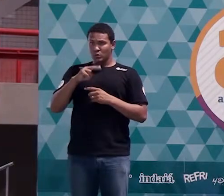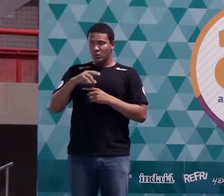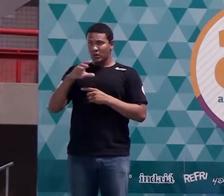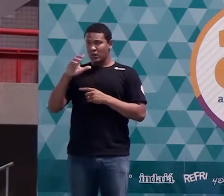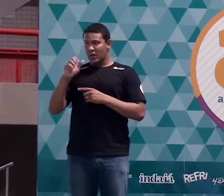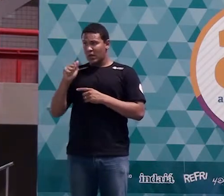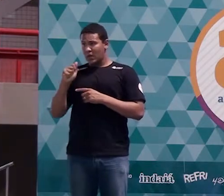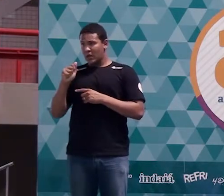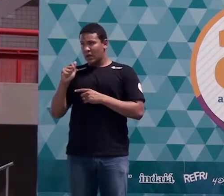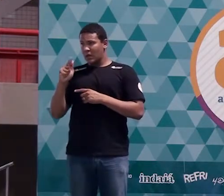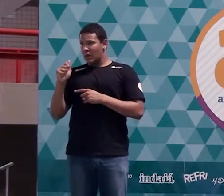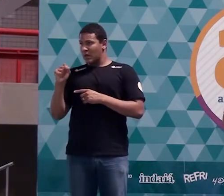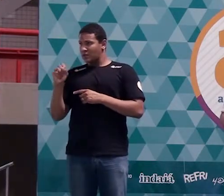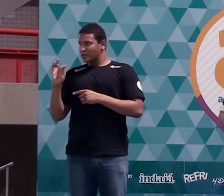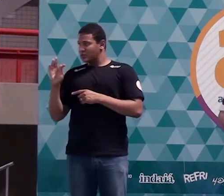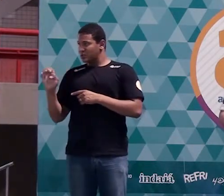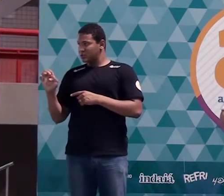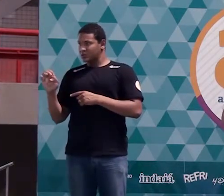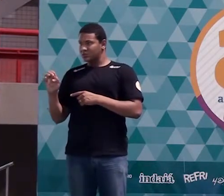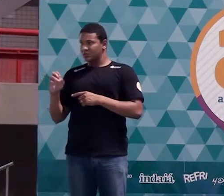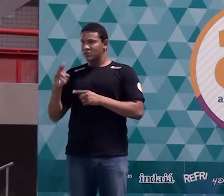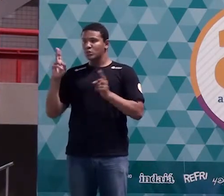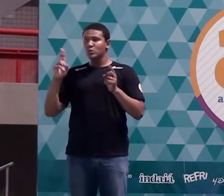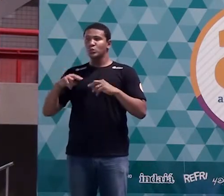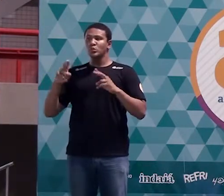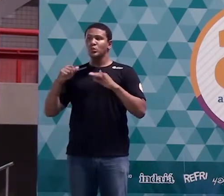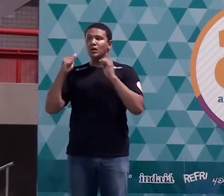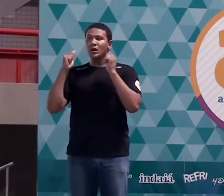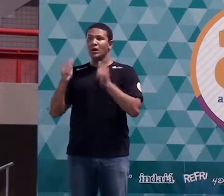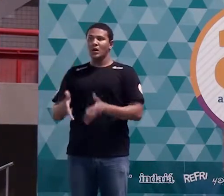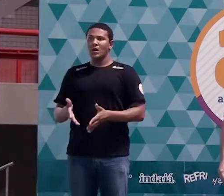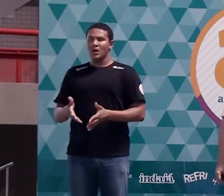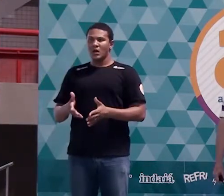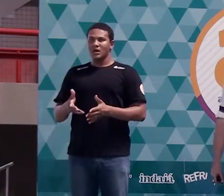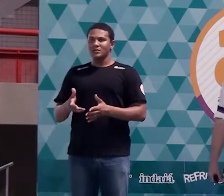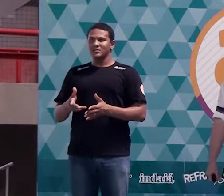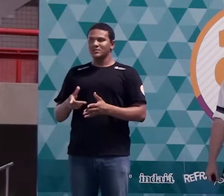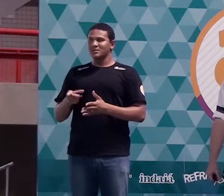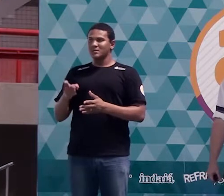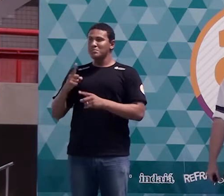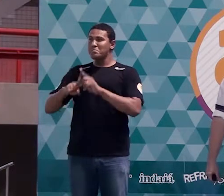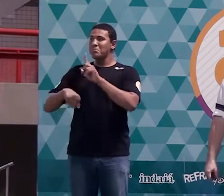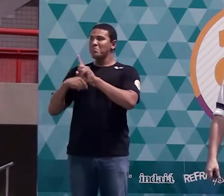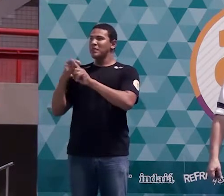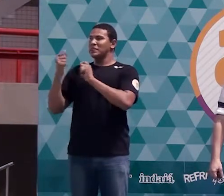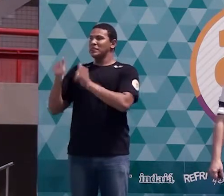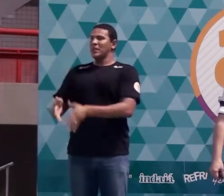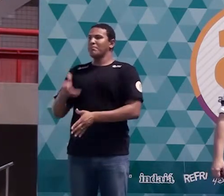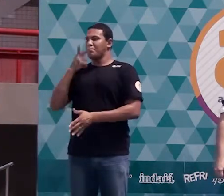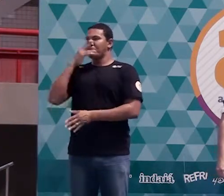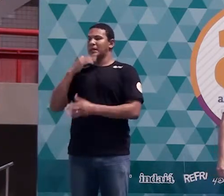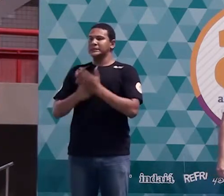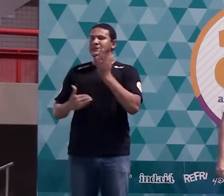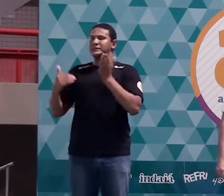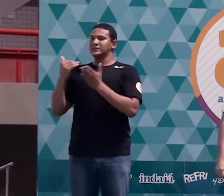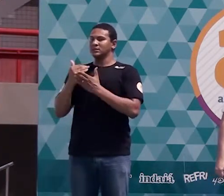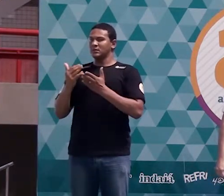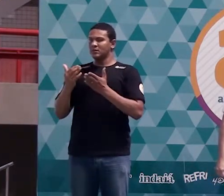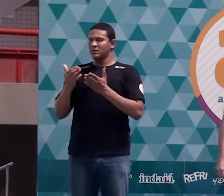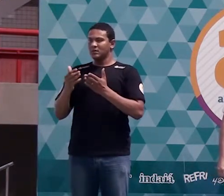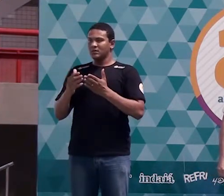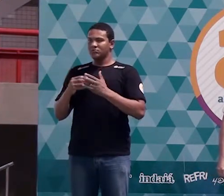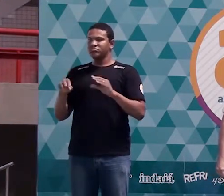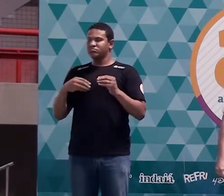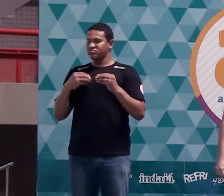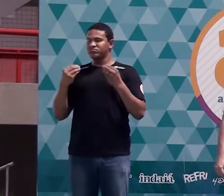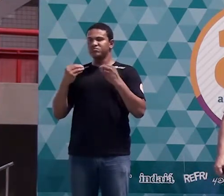com o gaste, ó, nunca gaste mais que o necessário. Literalmente ele fez merda na